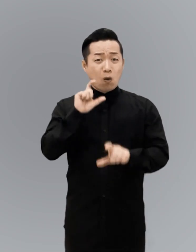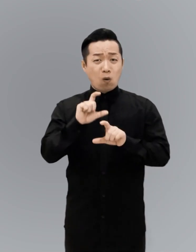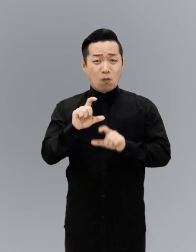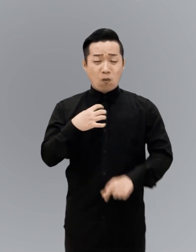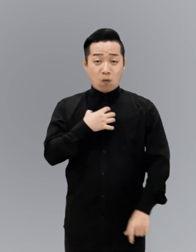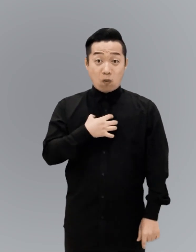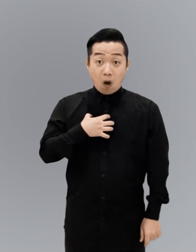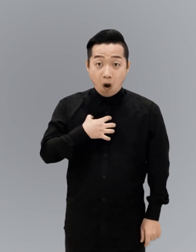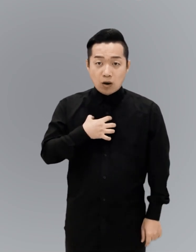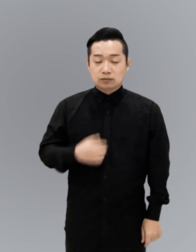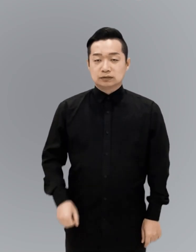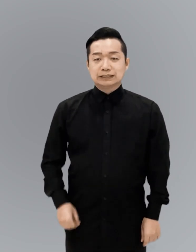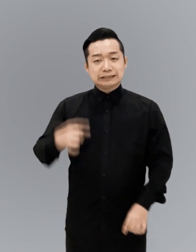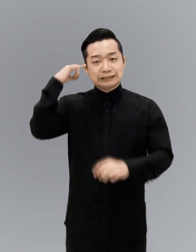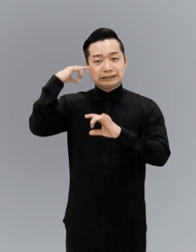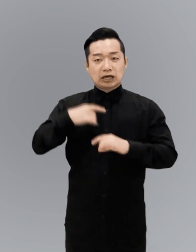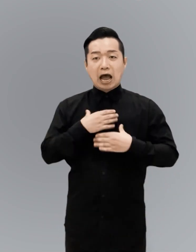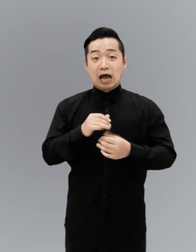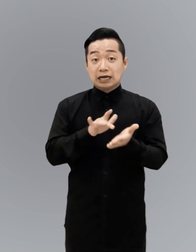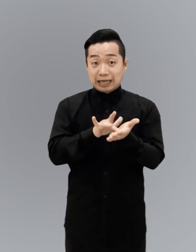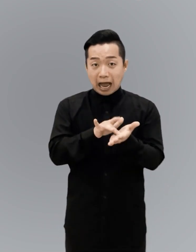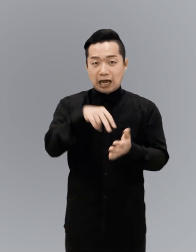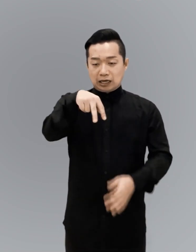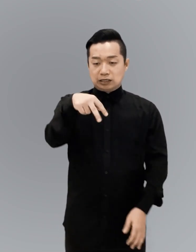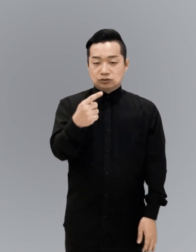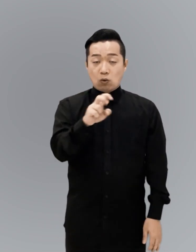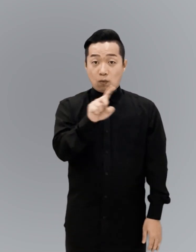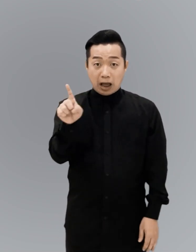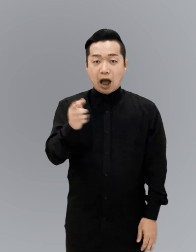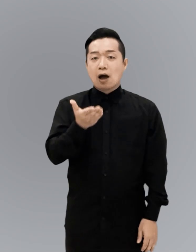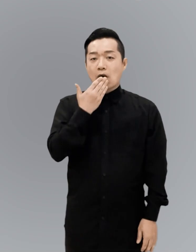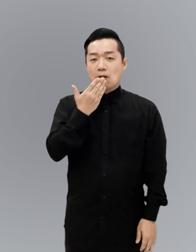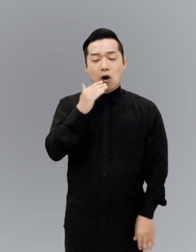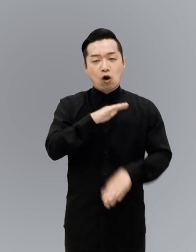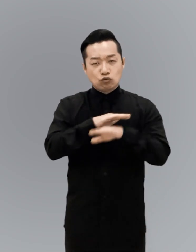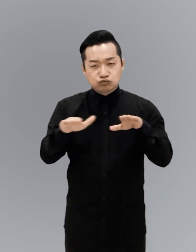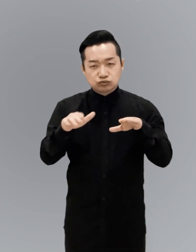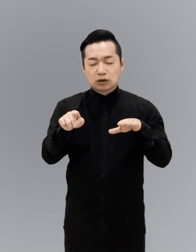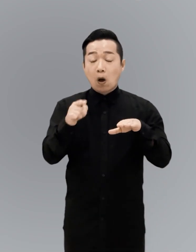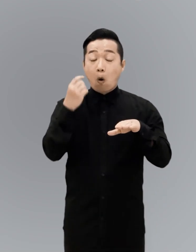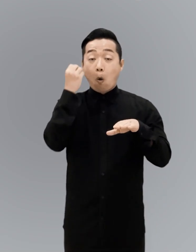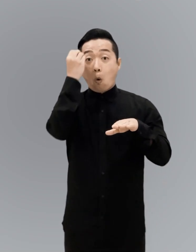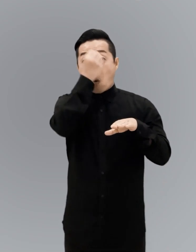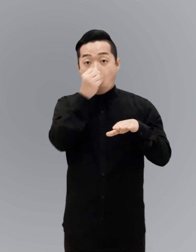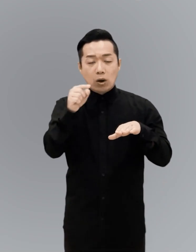고민이나 불안은 정제로 된 신경안정제, 소마로 해소하는 꿈같은 이상세계.